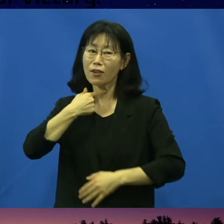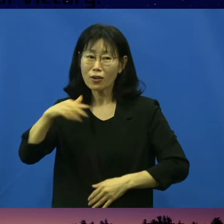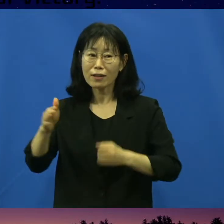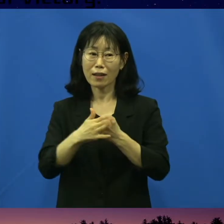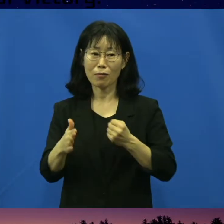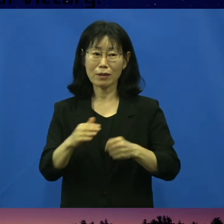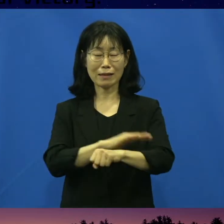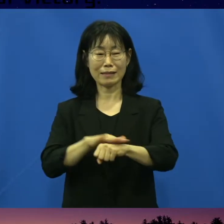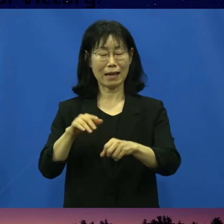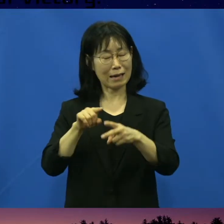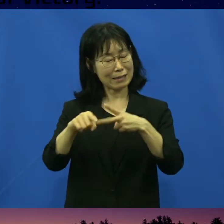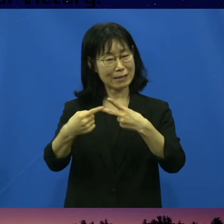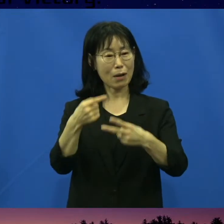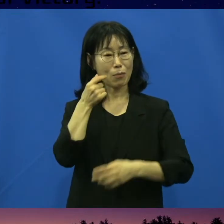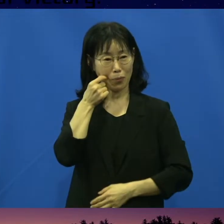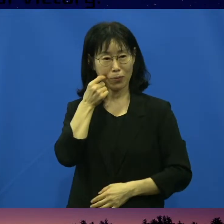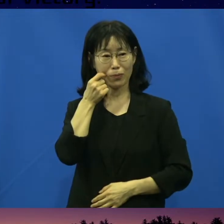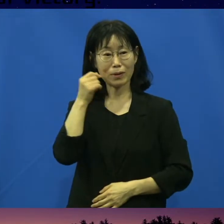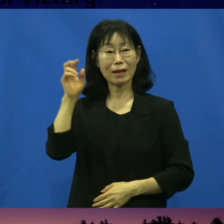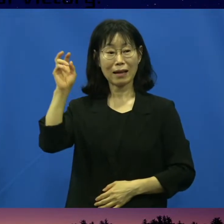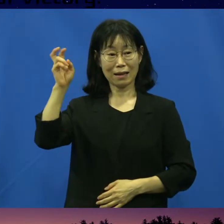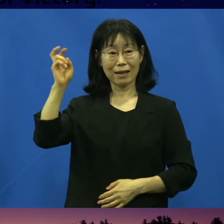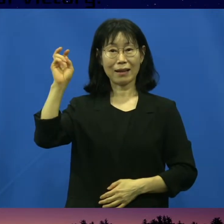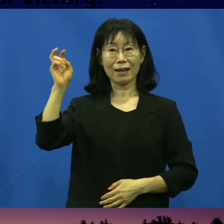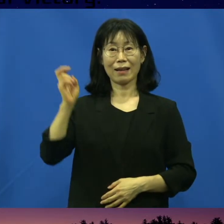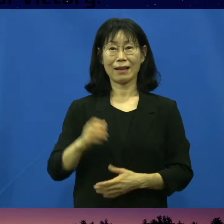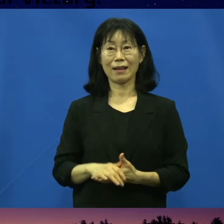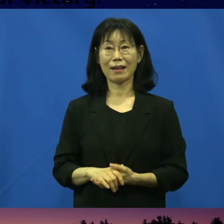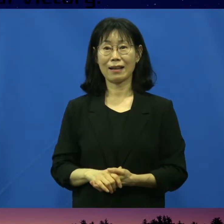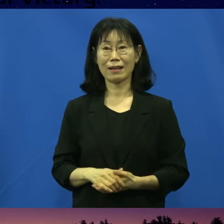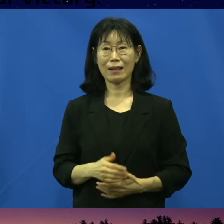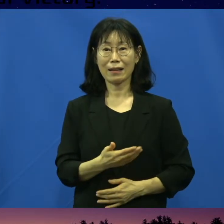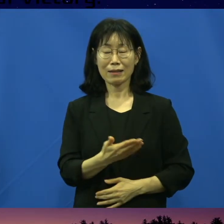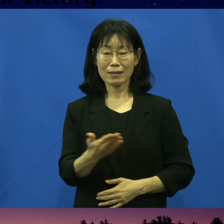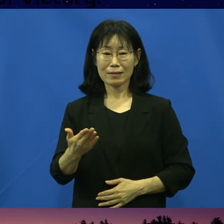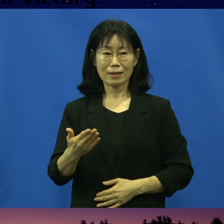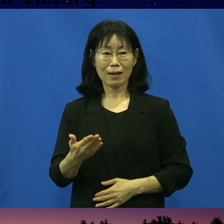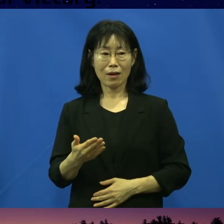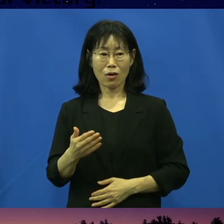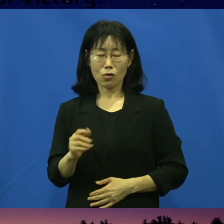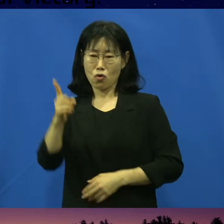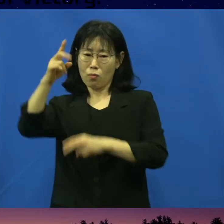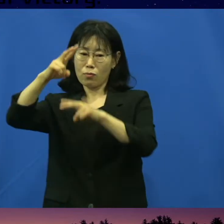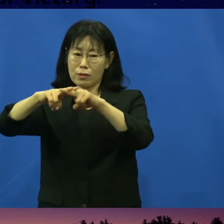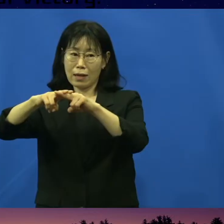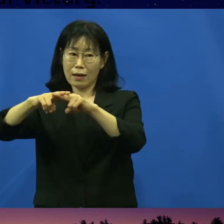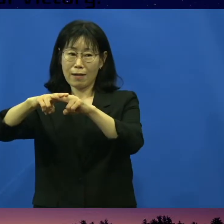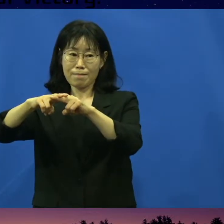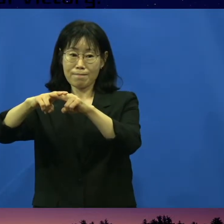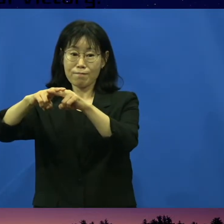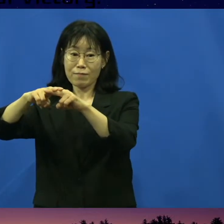지금 감이 안 오시는 거예요. 기분이 좀 안 좋았겠지 그 정도가 아니에요.